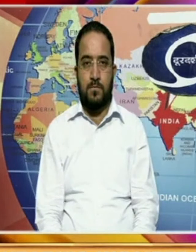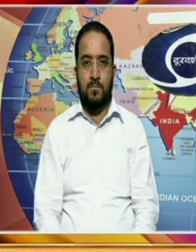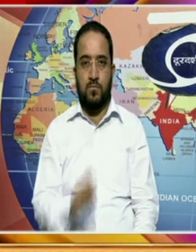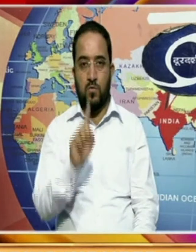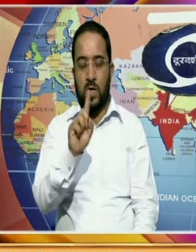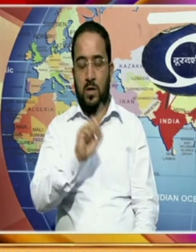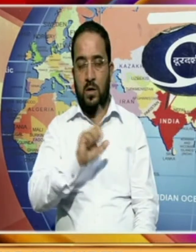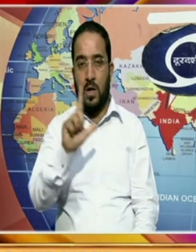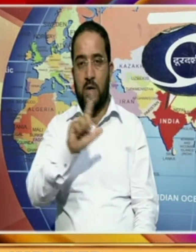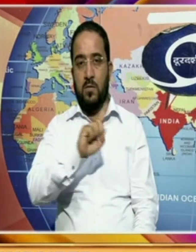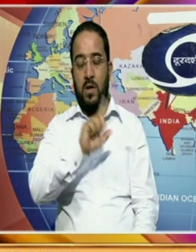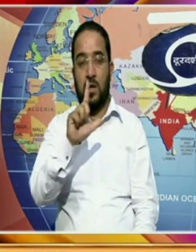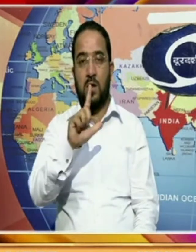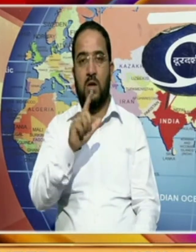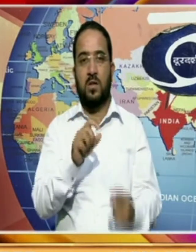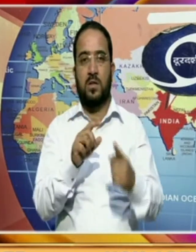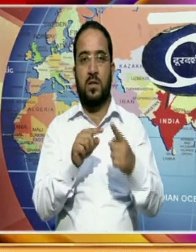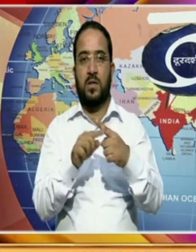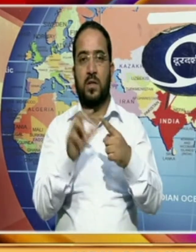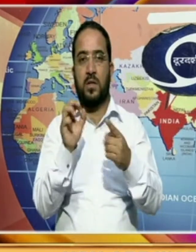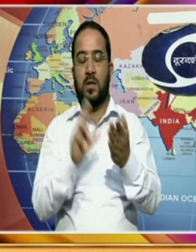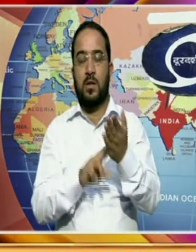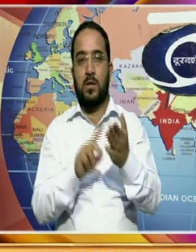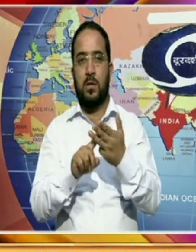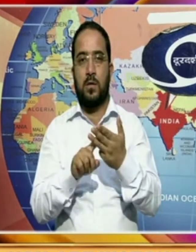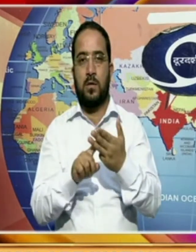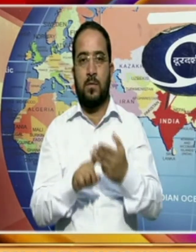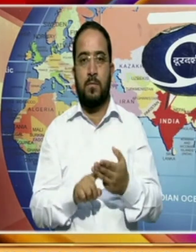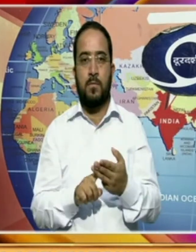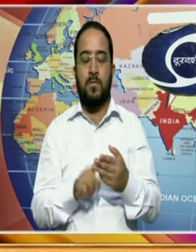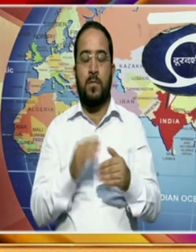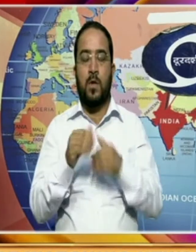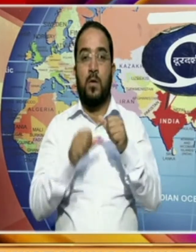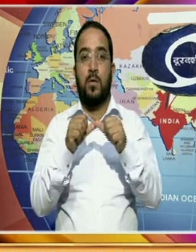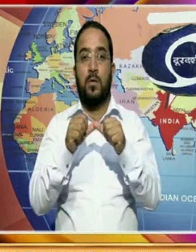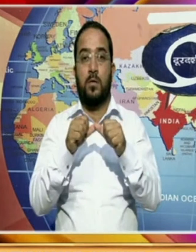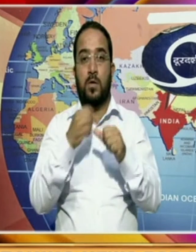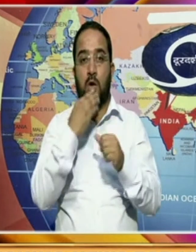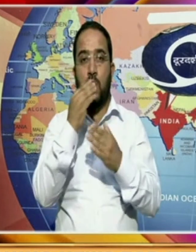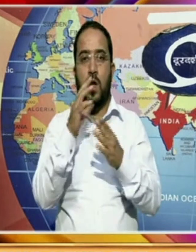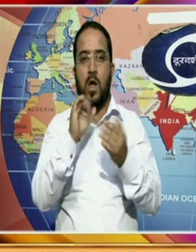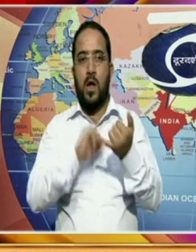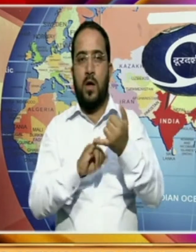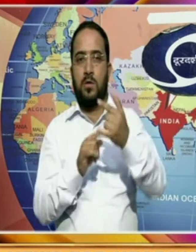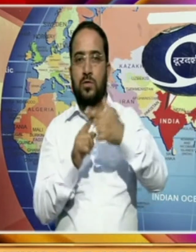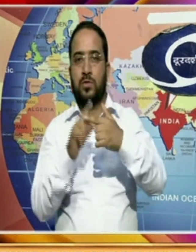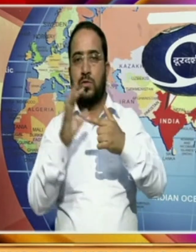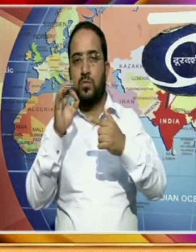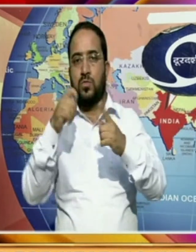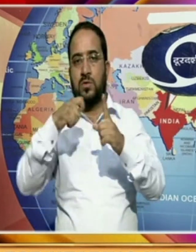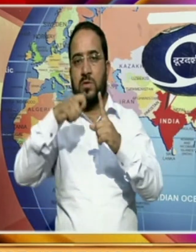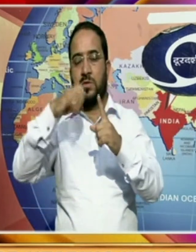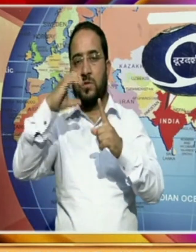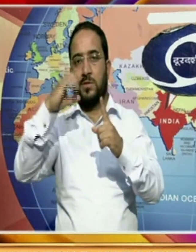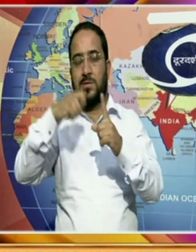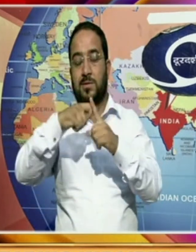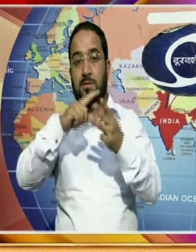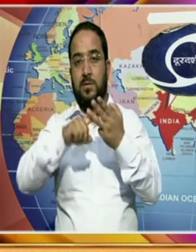1-1 लाख टन की खरीदारी के साथ साथ बड़े मराकज में खरीदे गए स्टॉक को